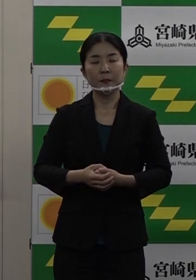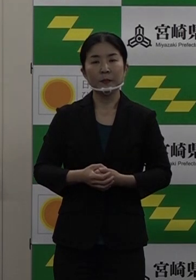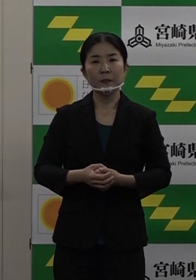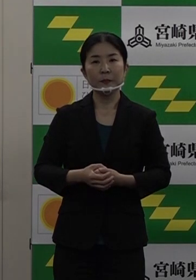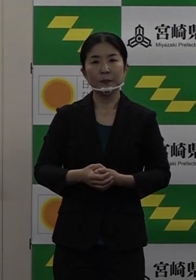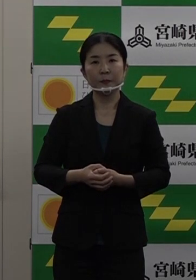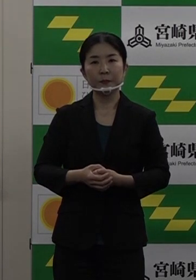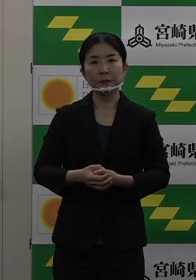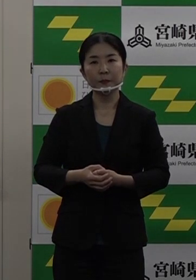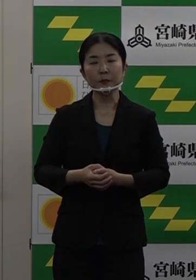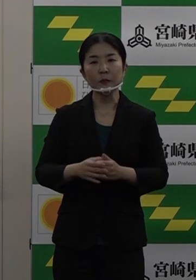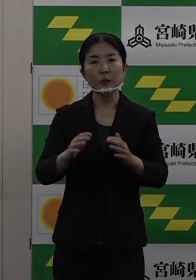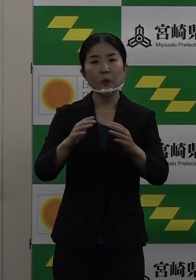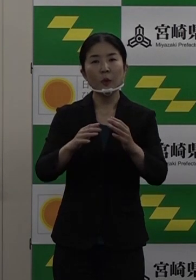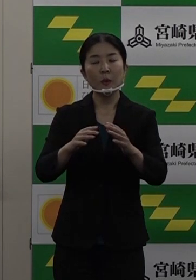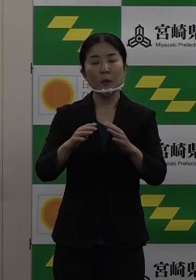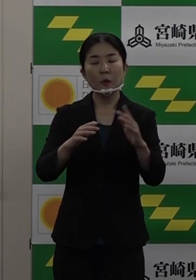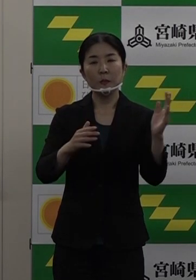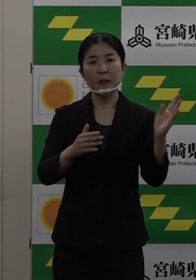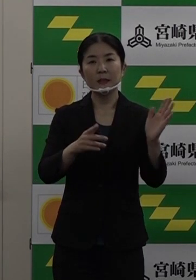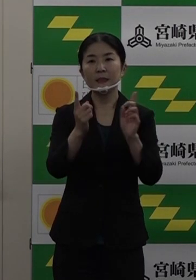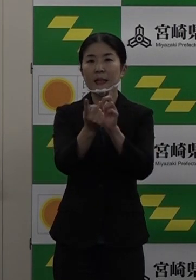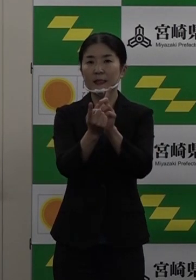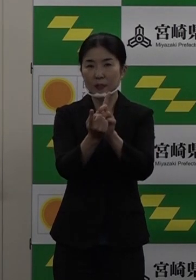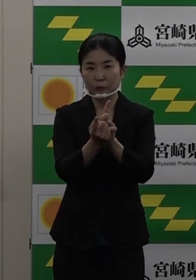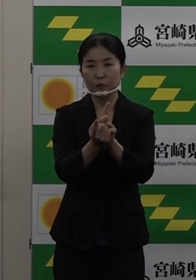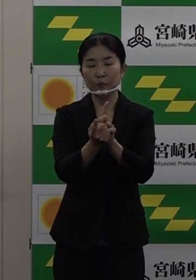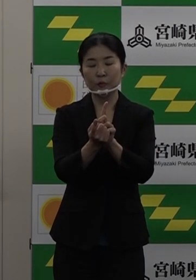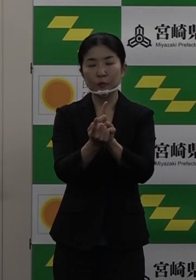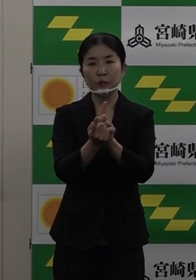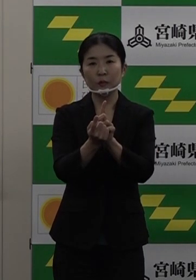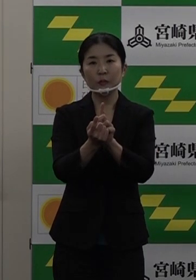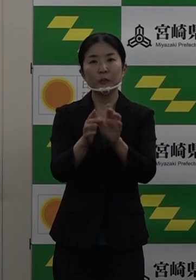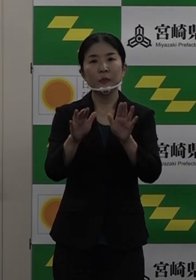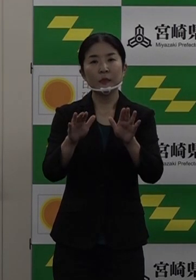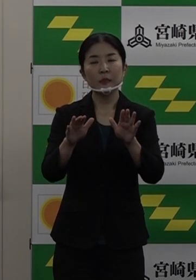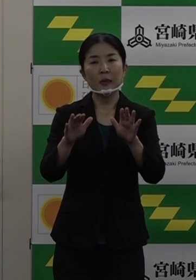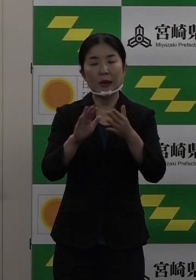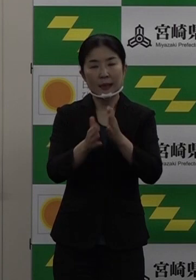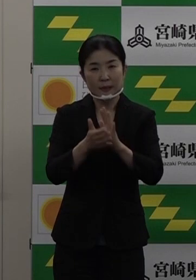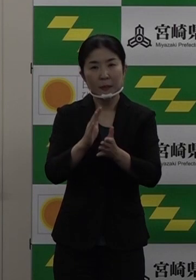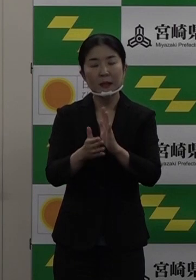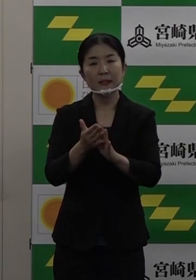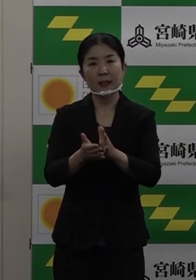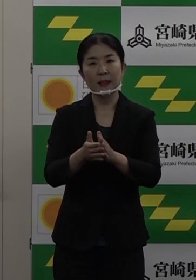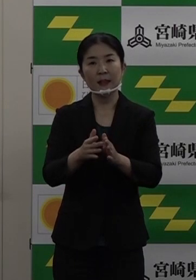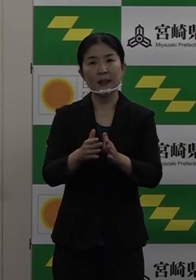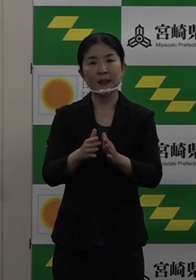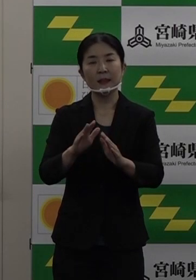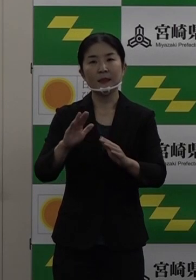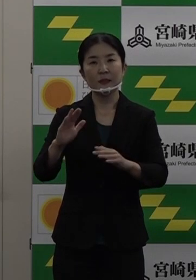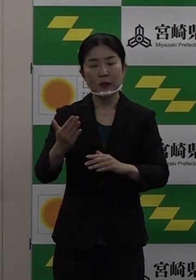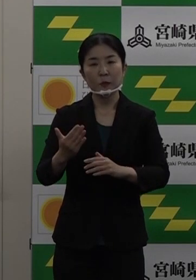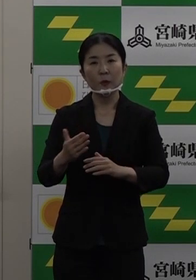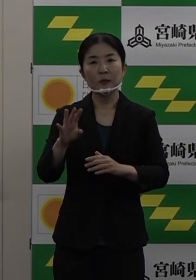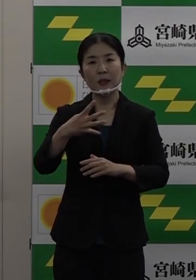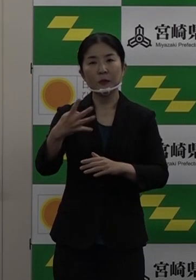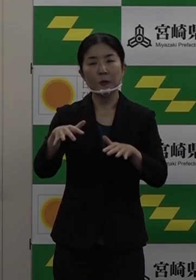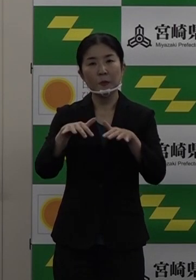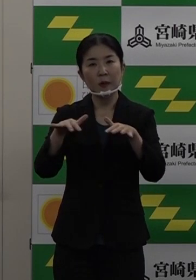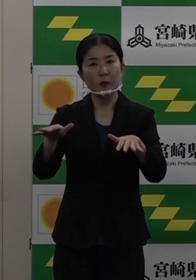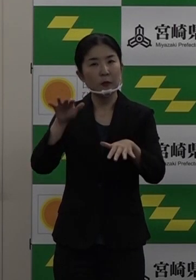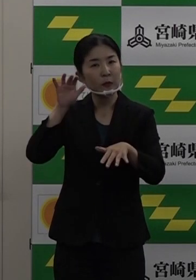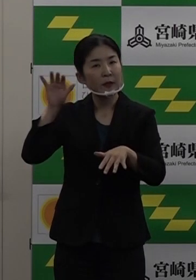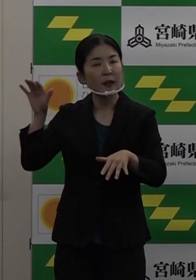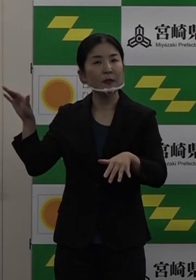はい、主な対策としまして、そうですね、ここで改めてでありますが、今回の第4波を振り返り